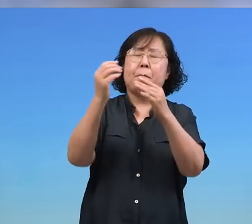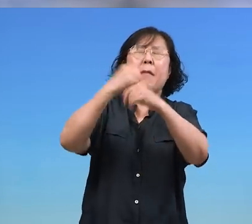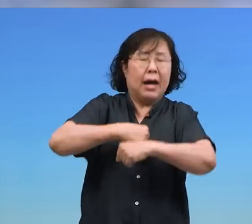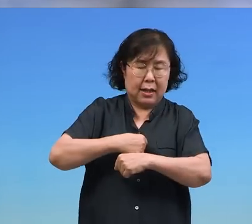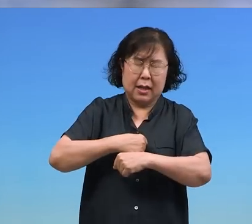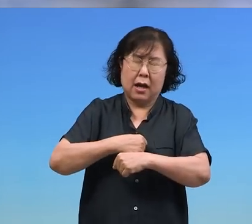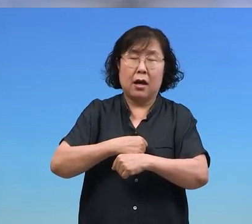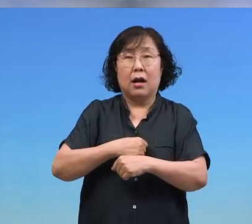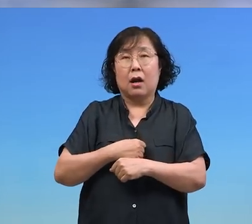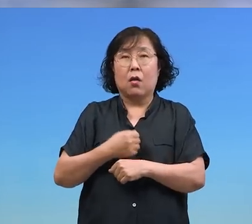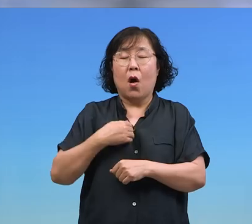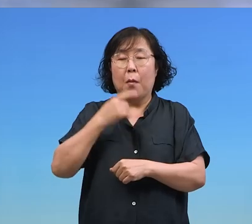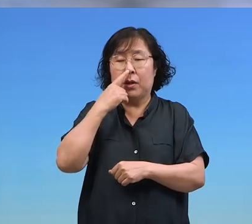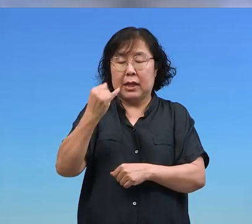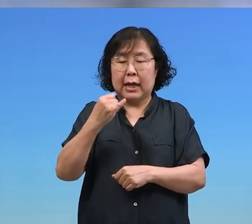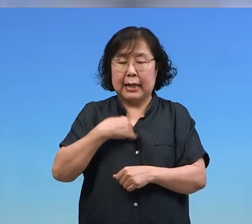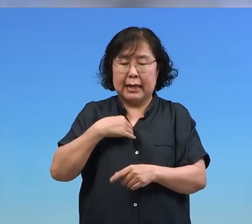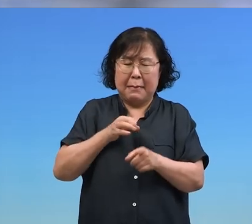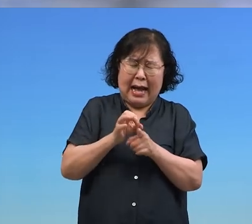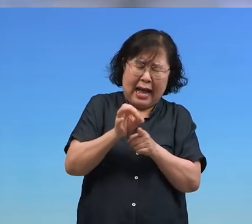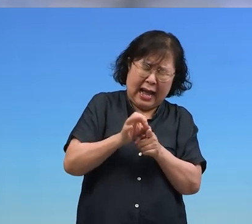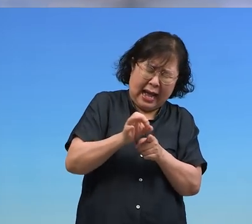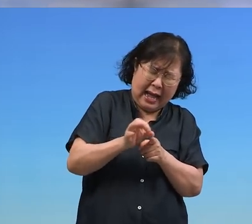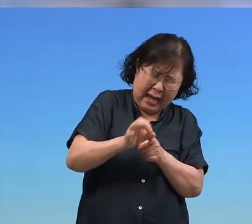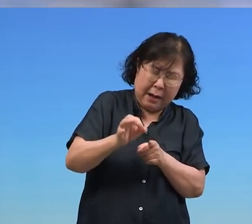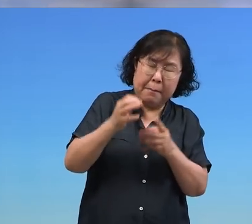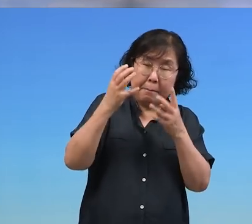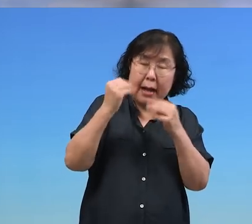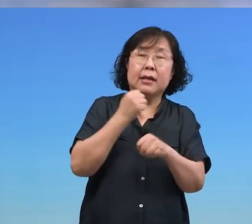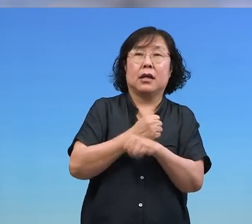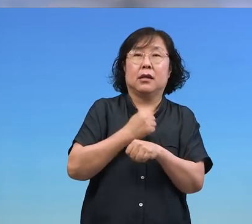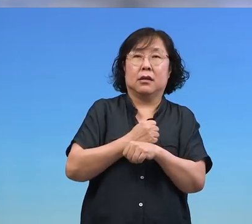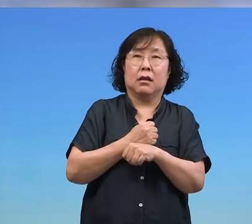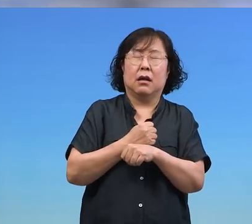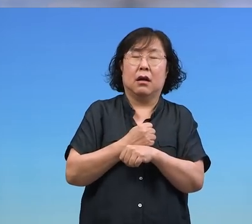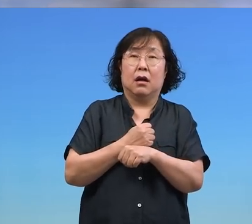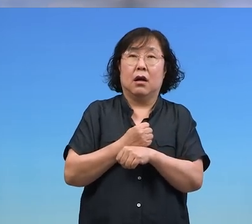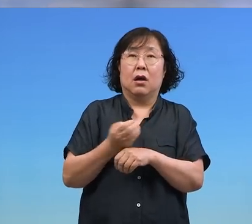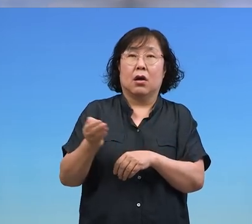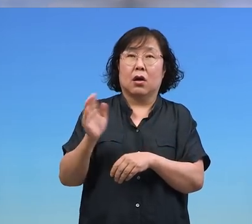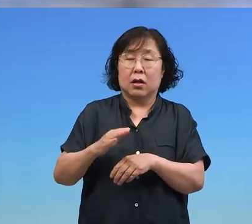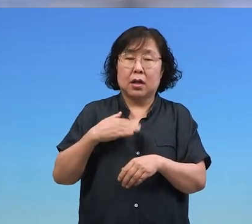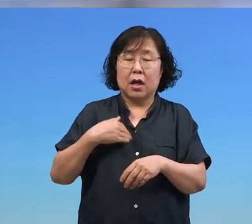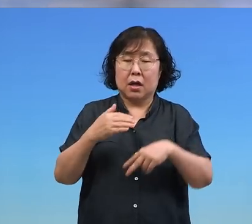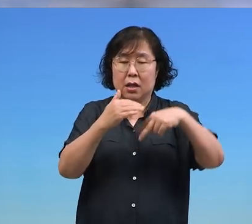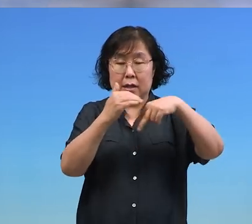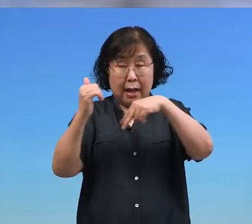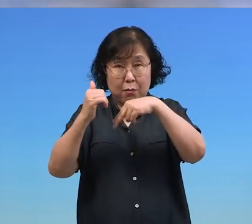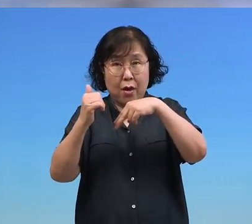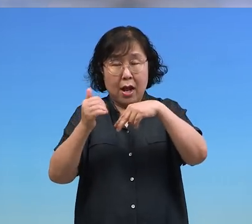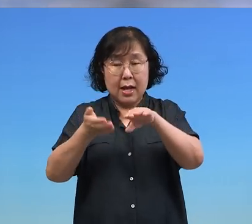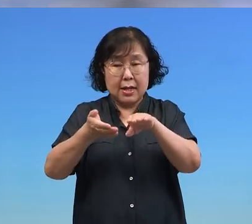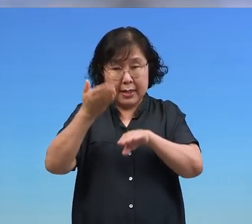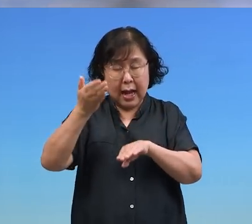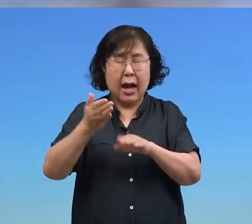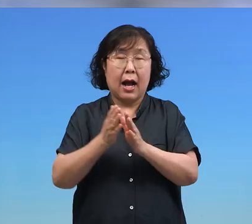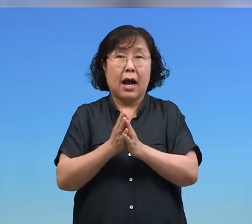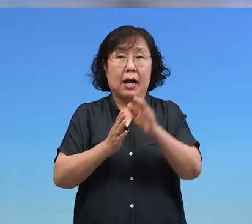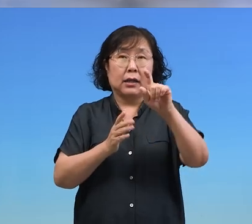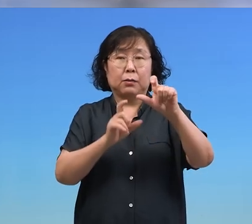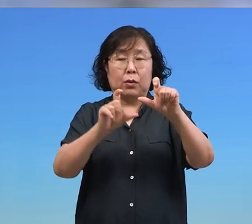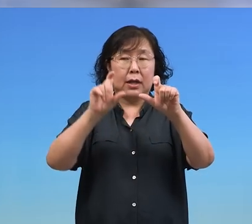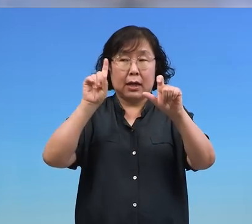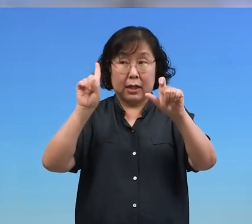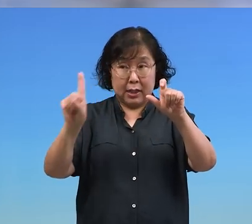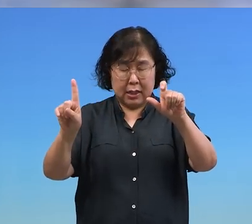하여튼 뭐 계속 어머니는 그렇게 잔소리를 많이 하시는데 제가 이 사무엘상 15장 1절을 쭉 읽으면서 어머니를